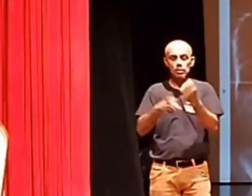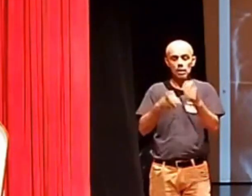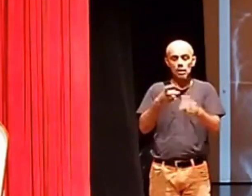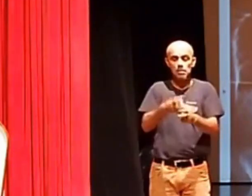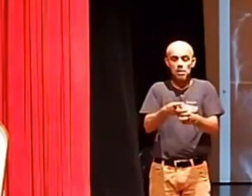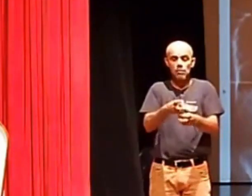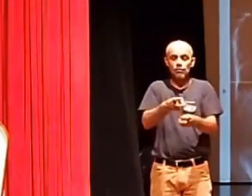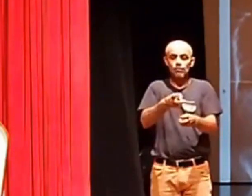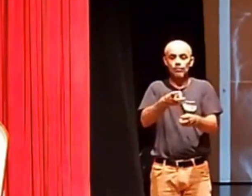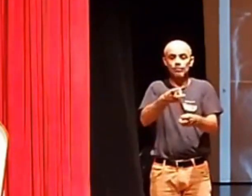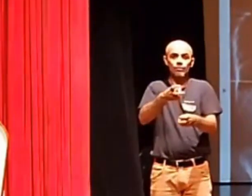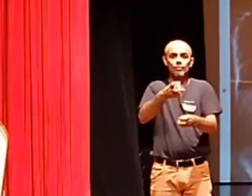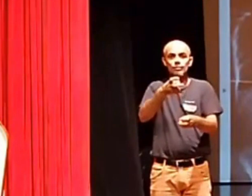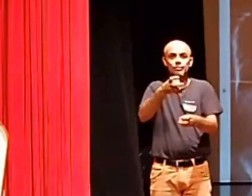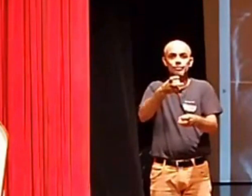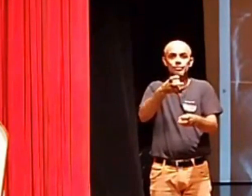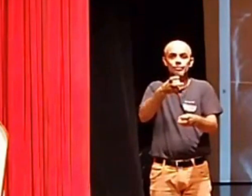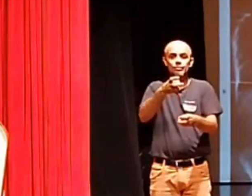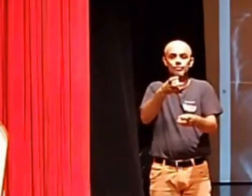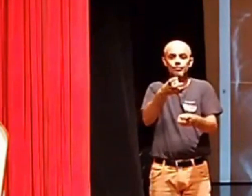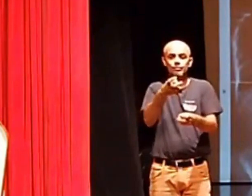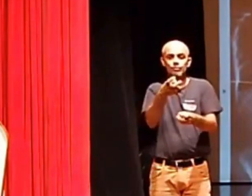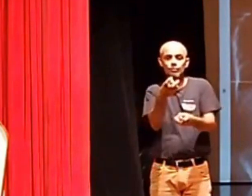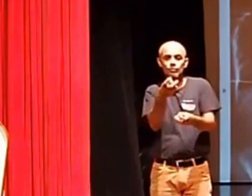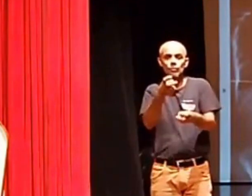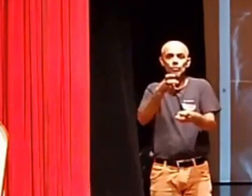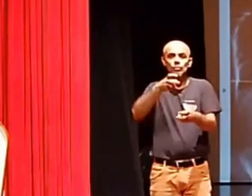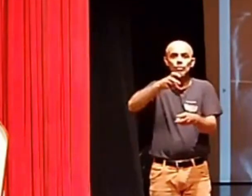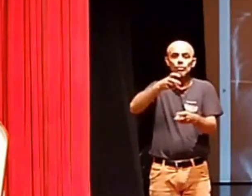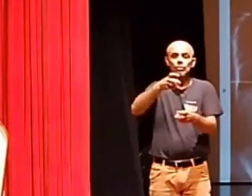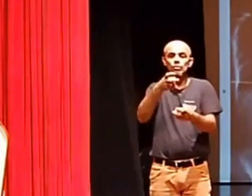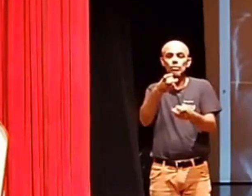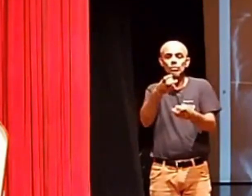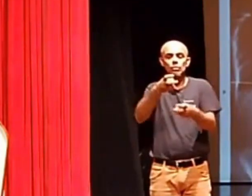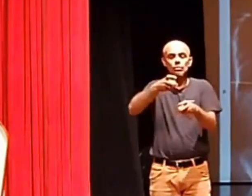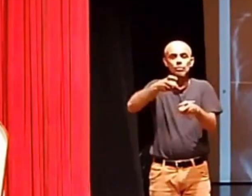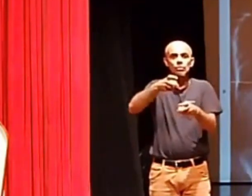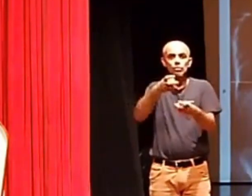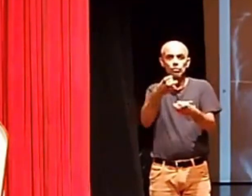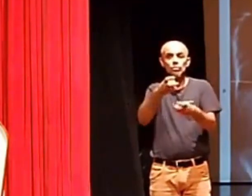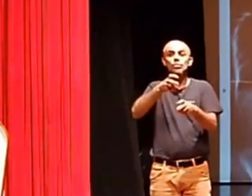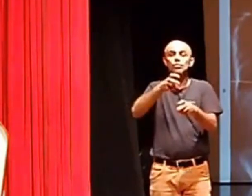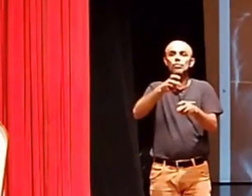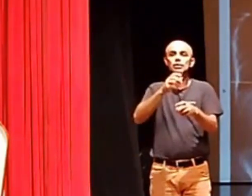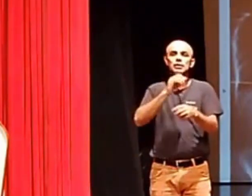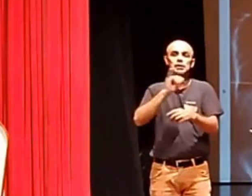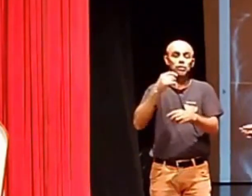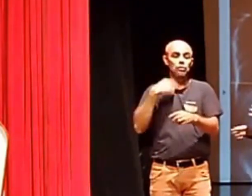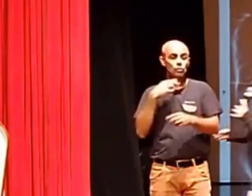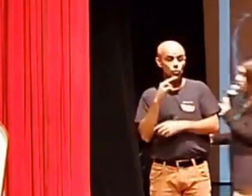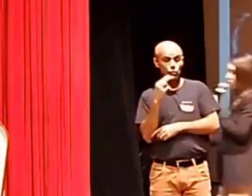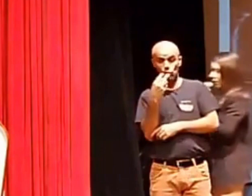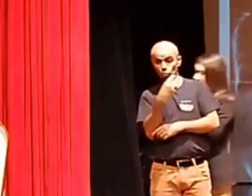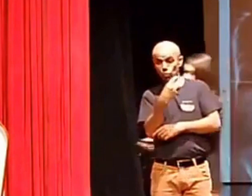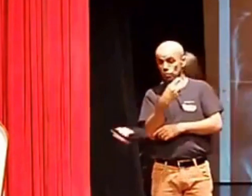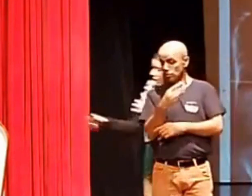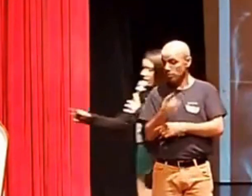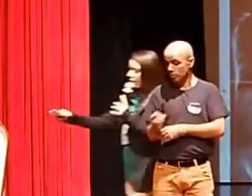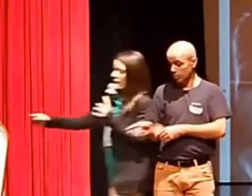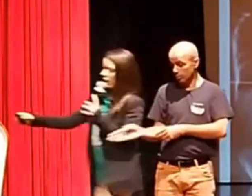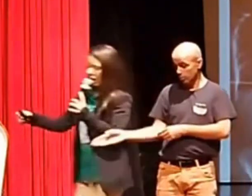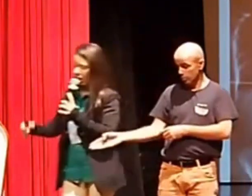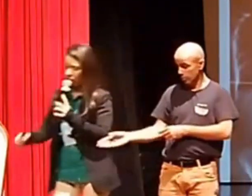vértebras, automaticamente, elas estão mais acunhadas, né? Então, se a gente olhar essa coluna aqui, por